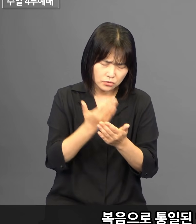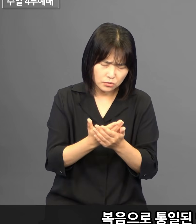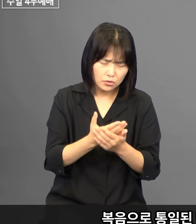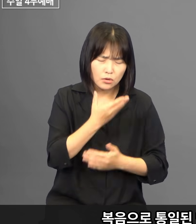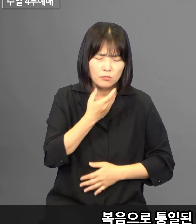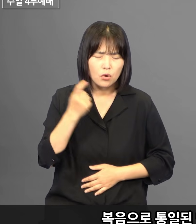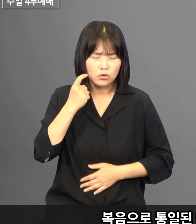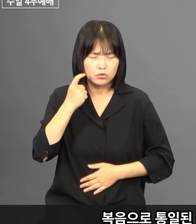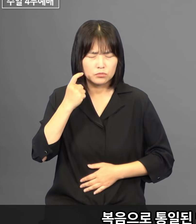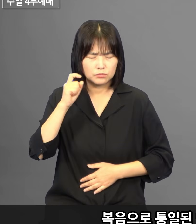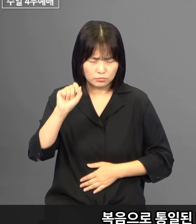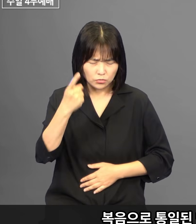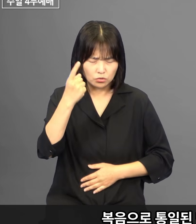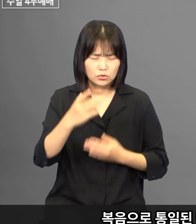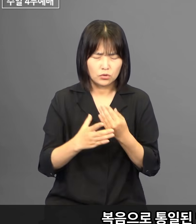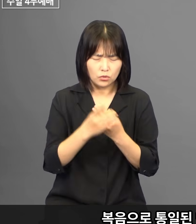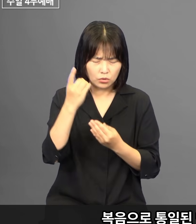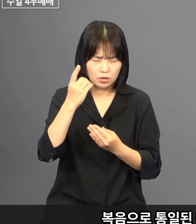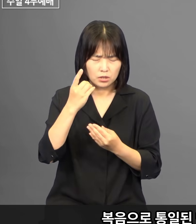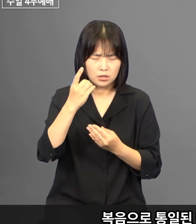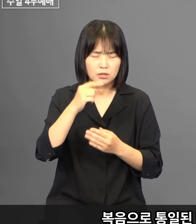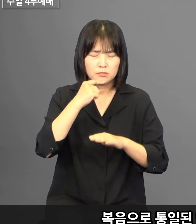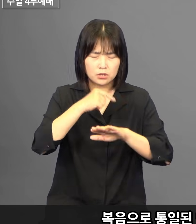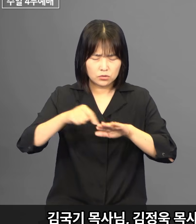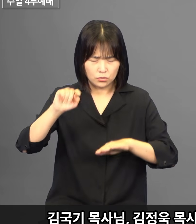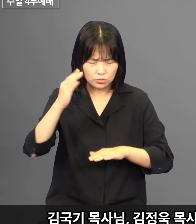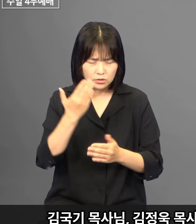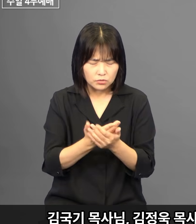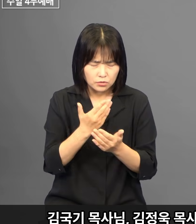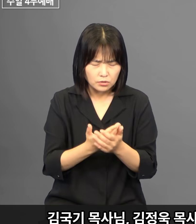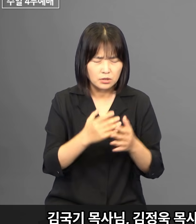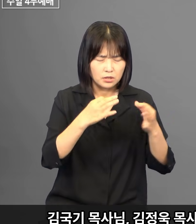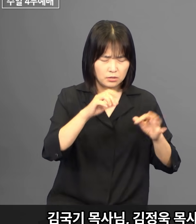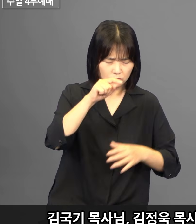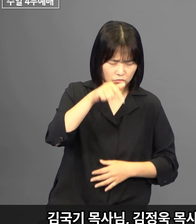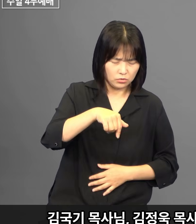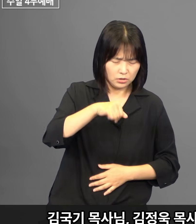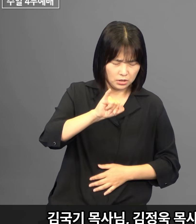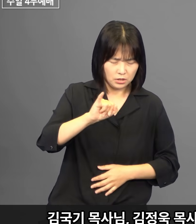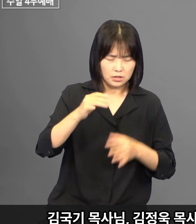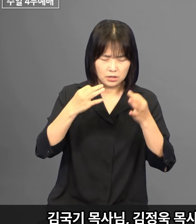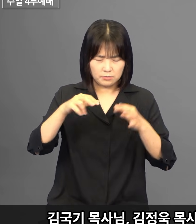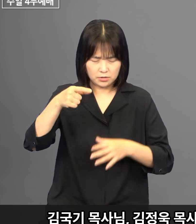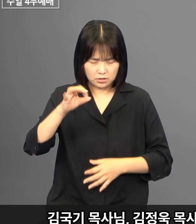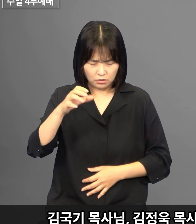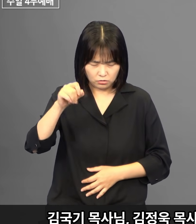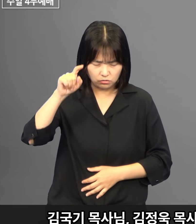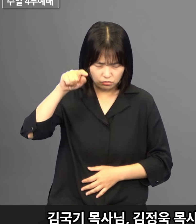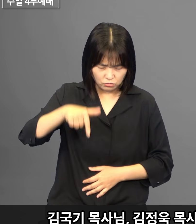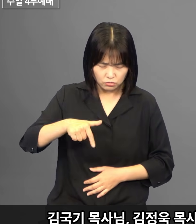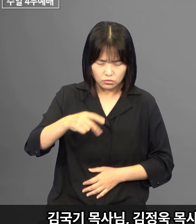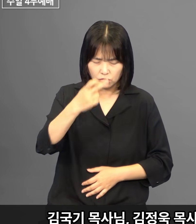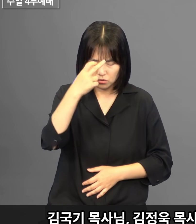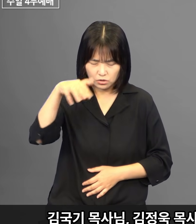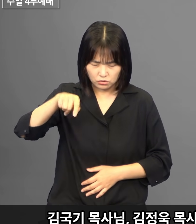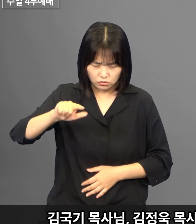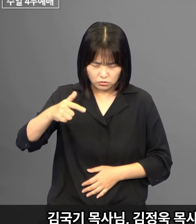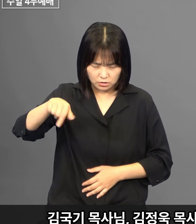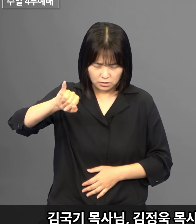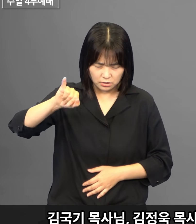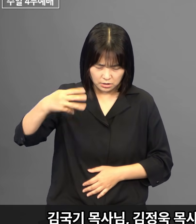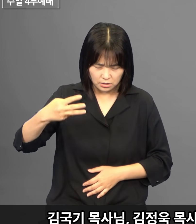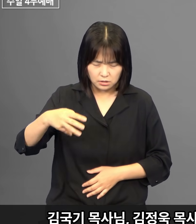복음으로 통일된 민족이 되게 주시옵소서. 김국기 목사님, 김정욱 목사님, 최충길